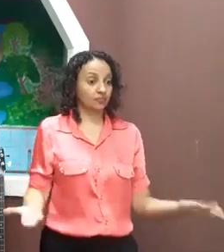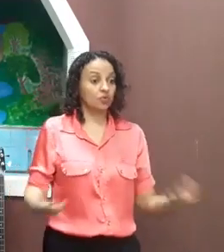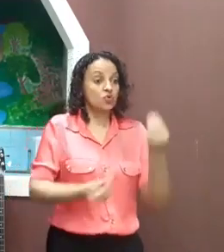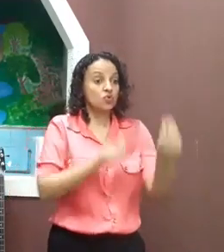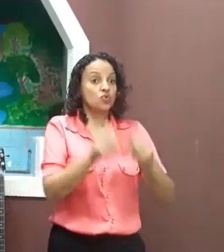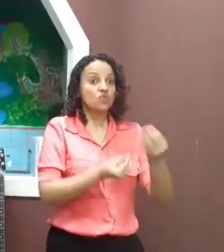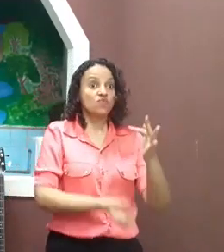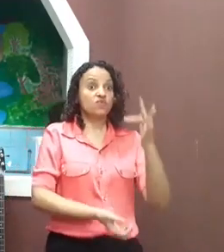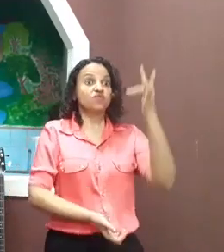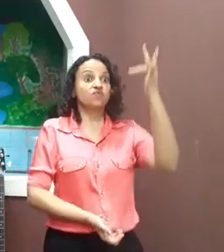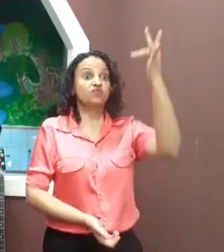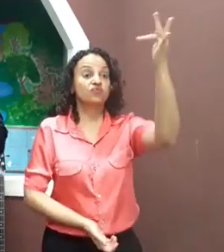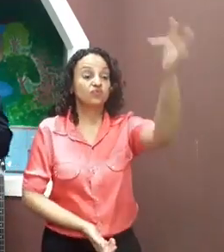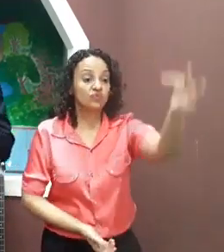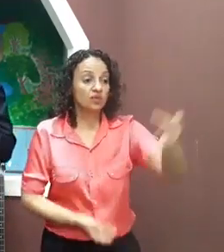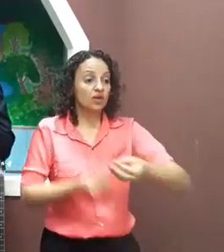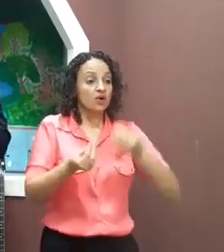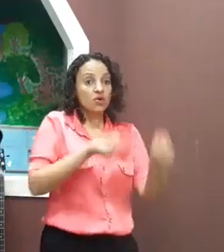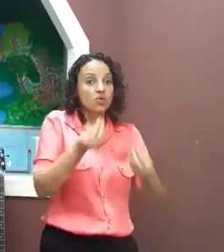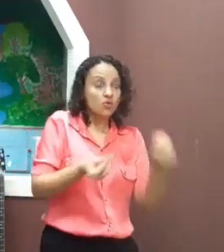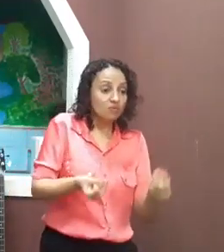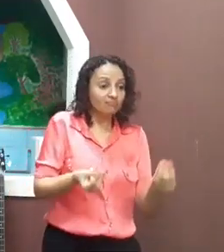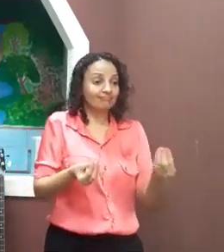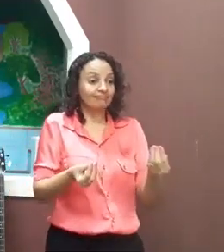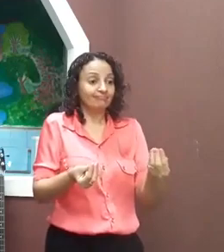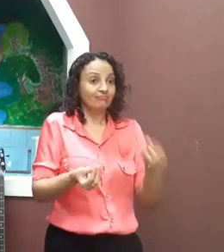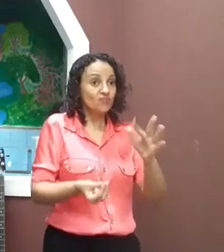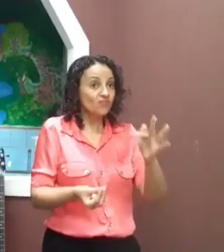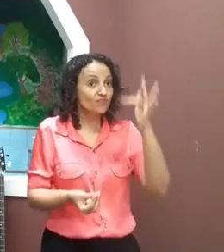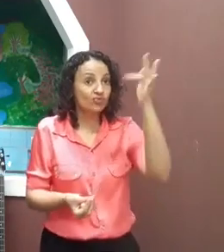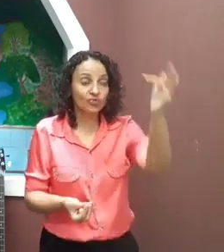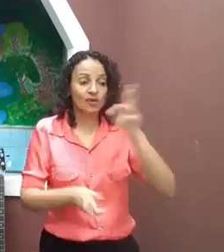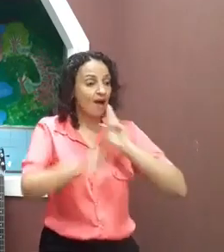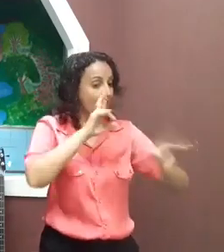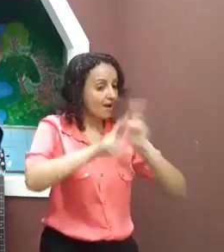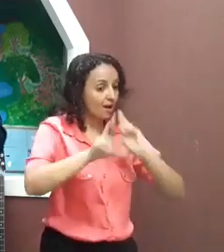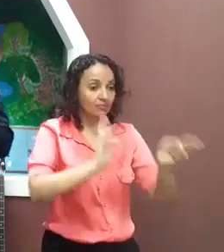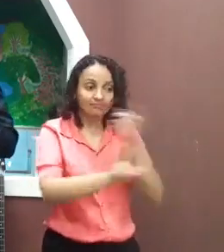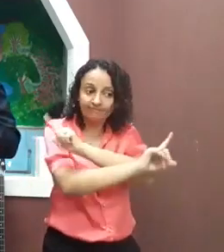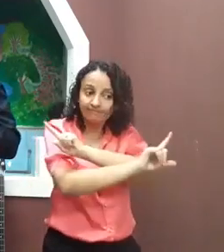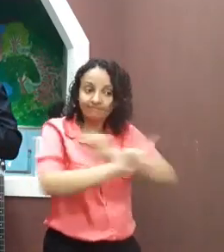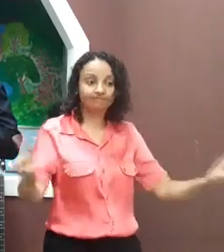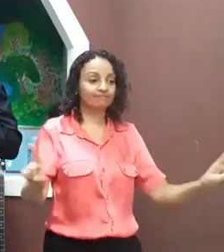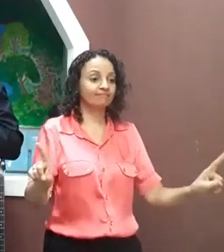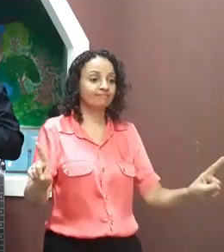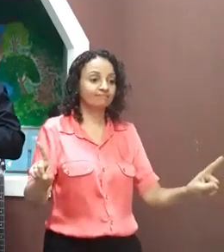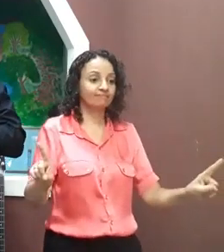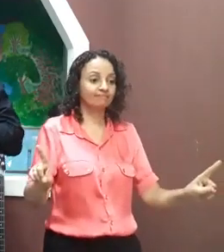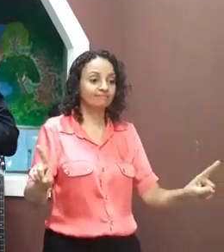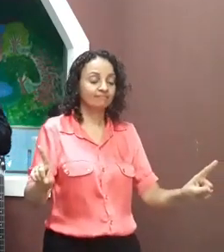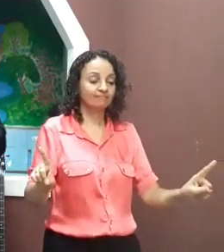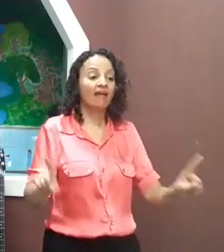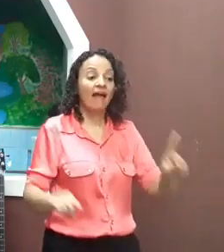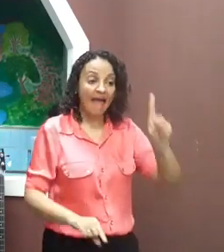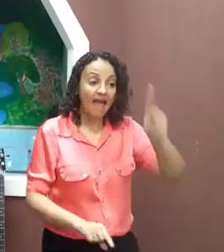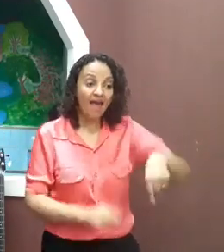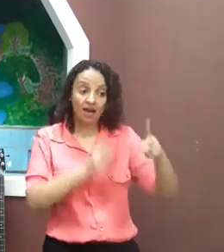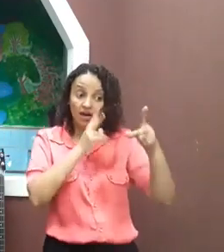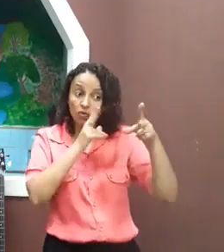sucesso. Ele não vai poder reclamar das situações que vai acontecer com ele. É